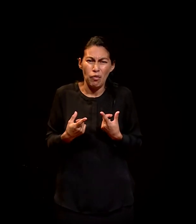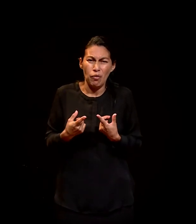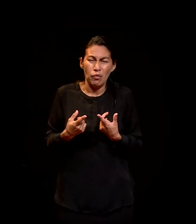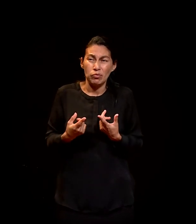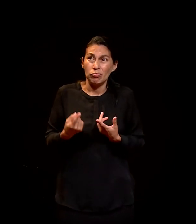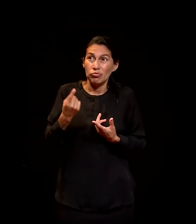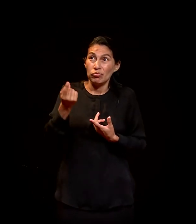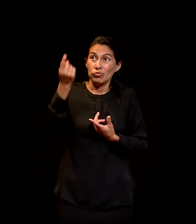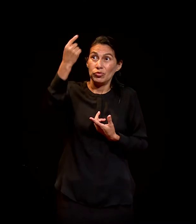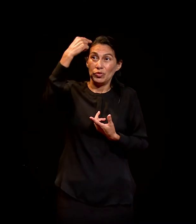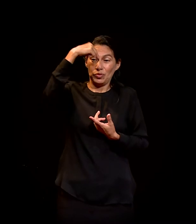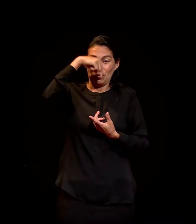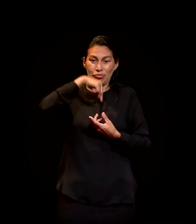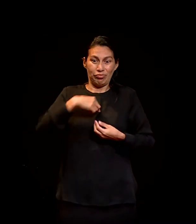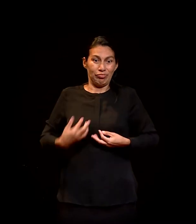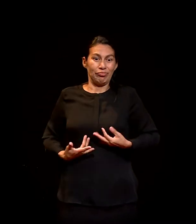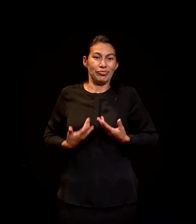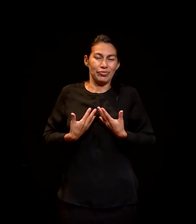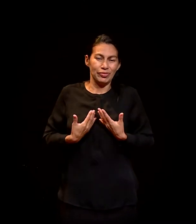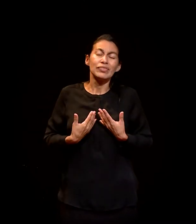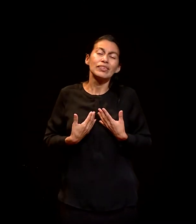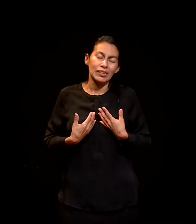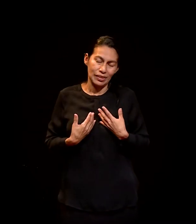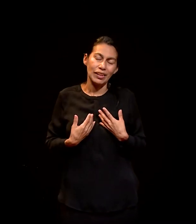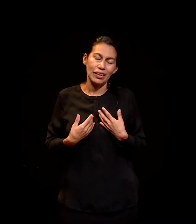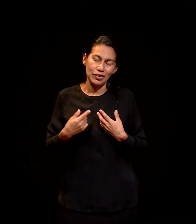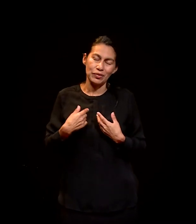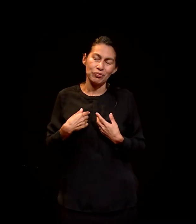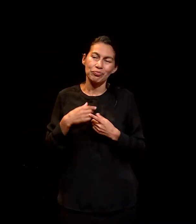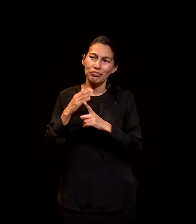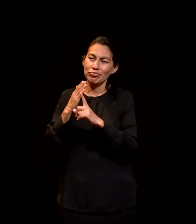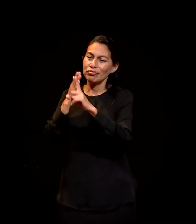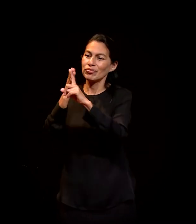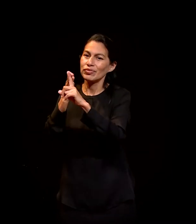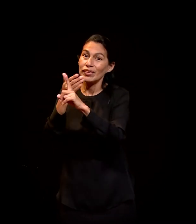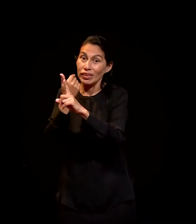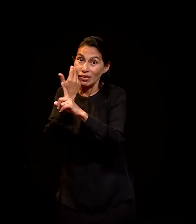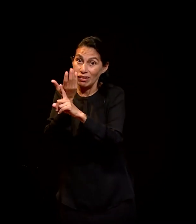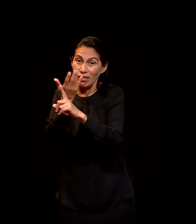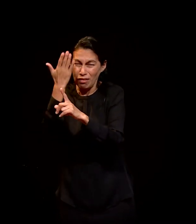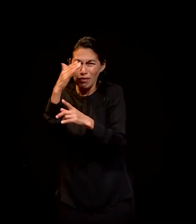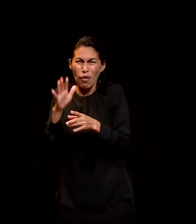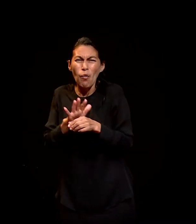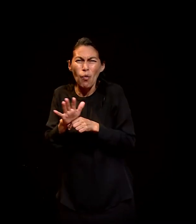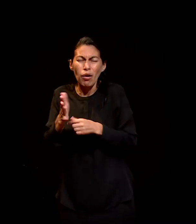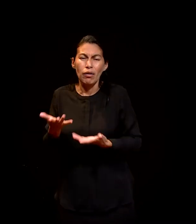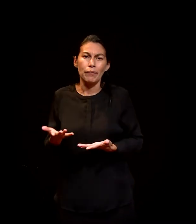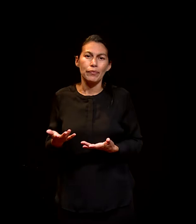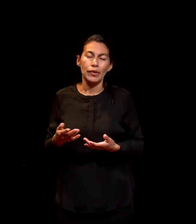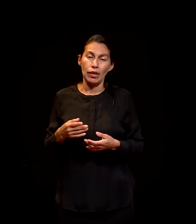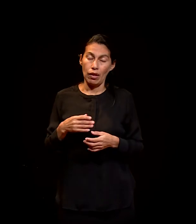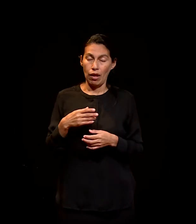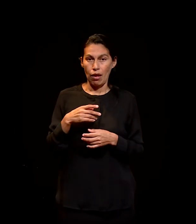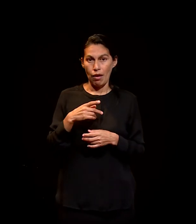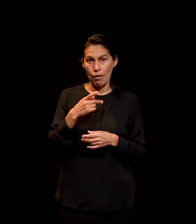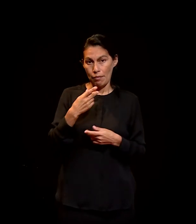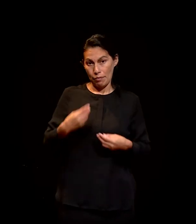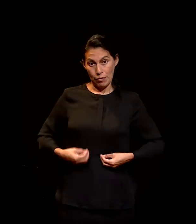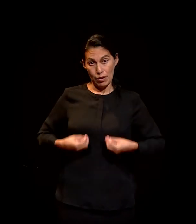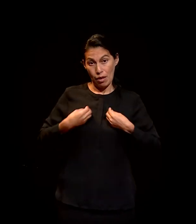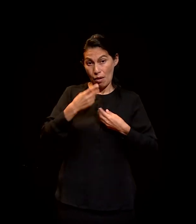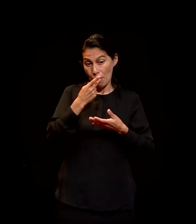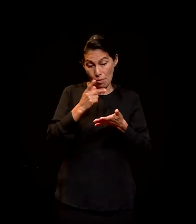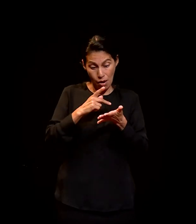quería saber cuál era mi propósito y además me impactó muchísimo la vida de pablos en ese momento la estábamos leyendo